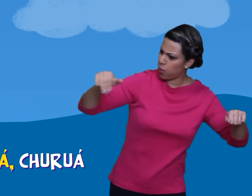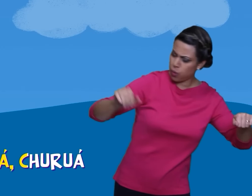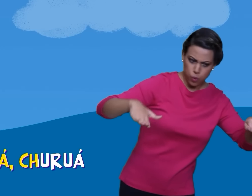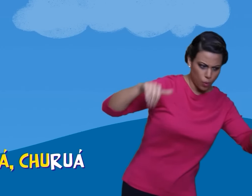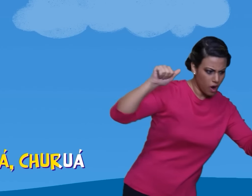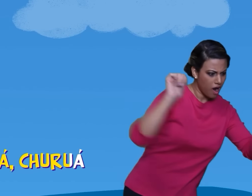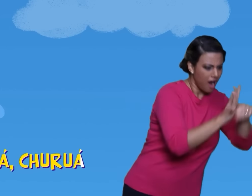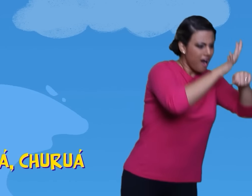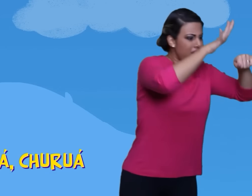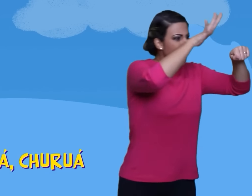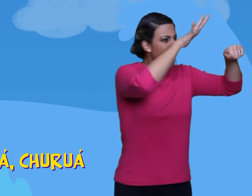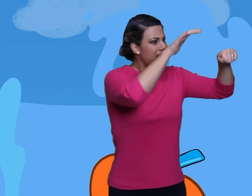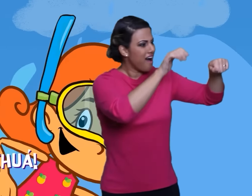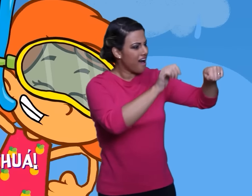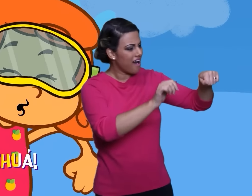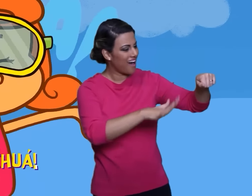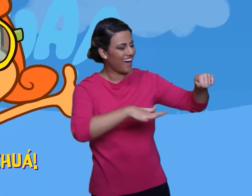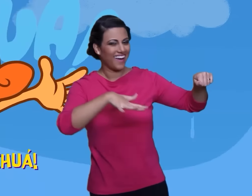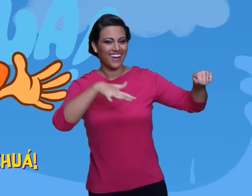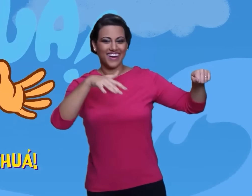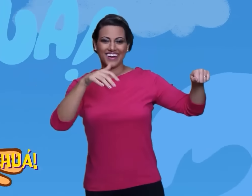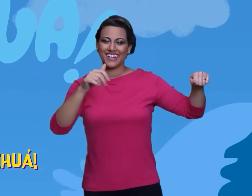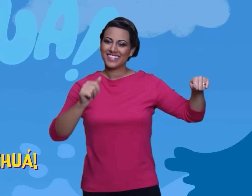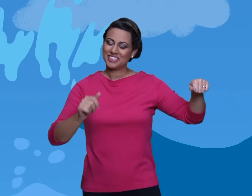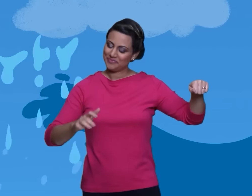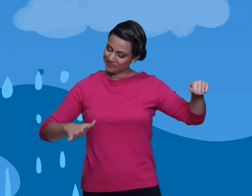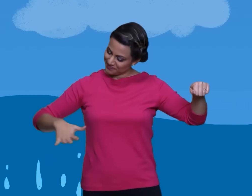churuá, churuá.